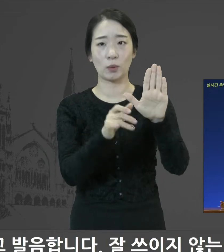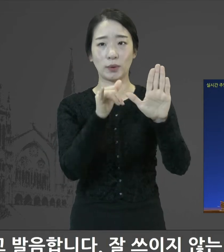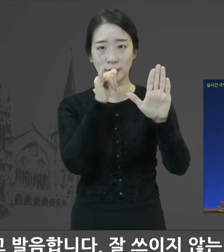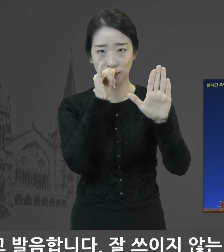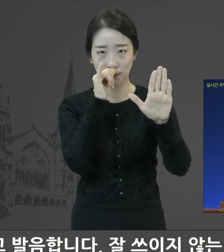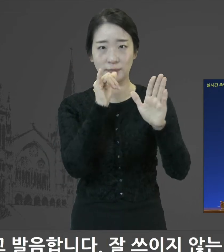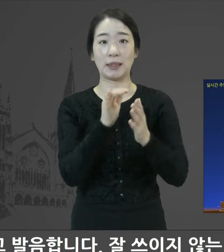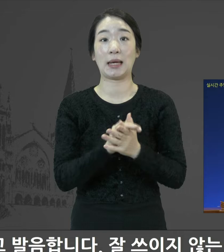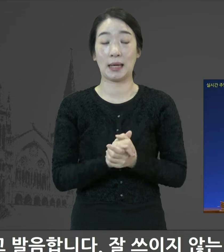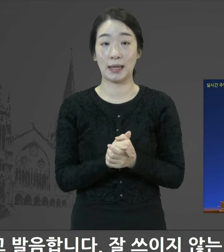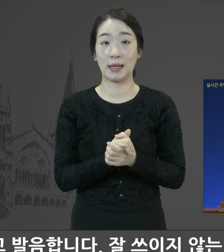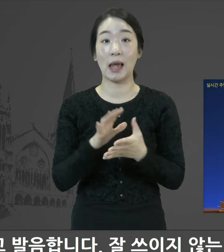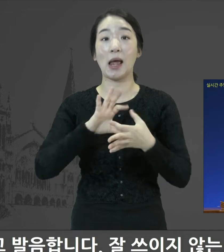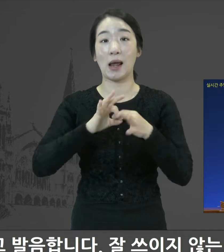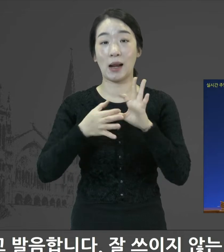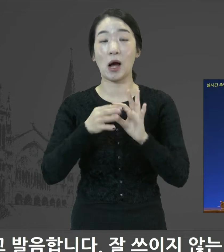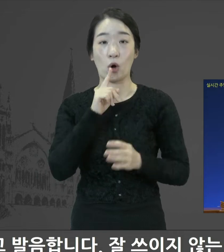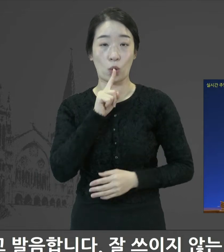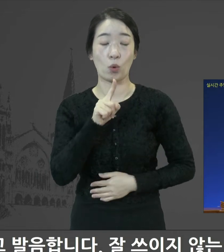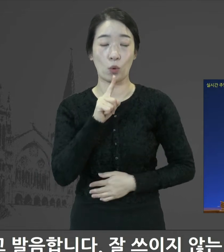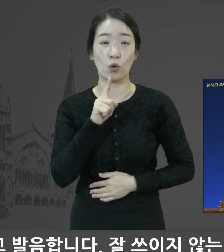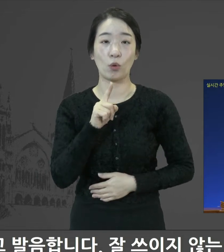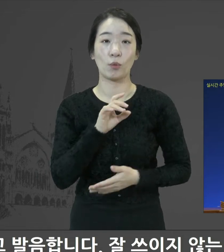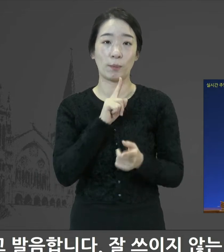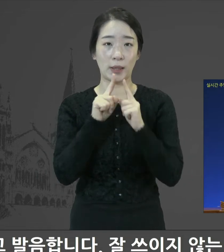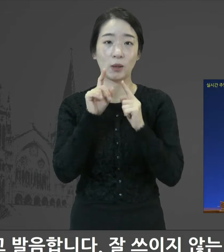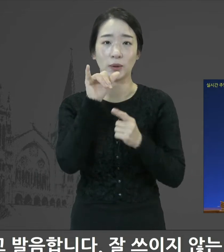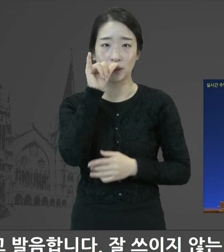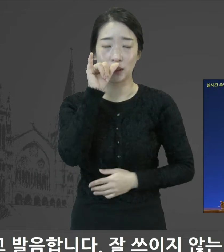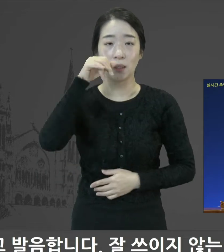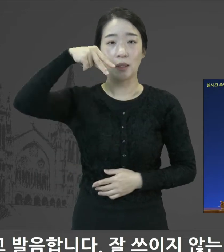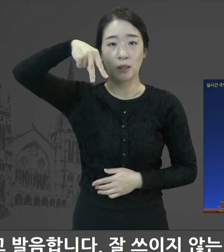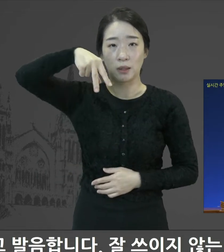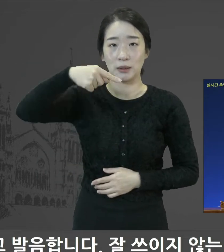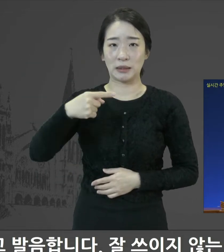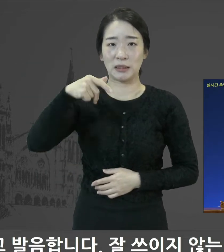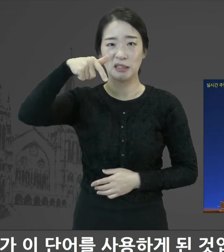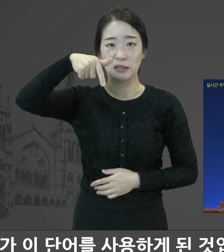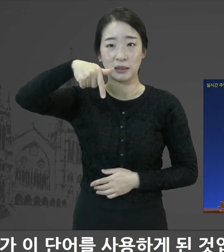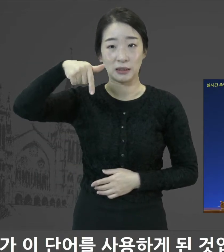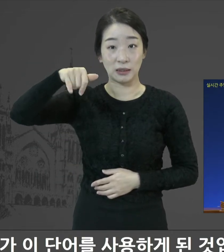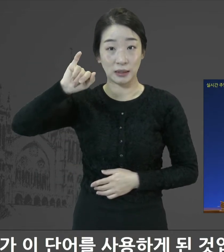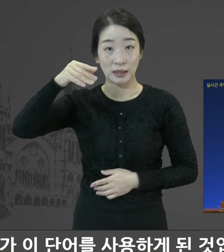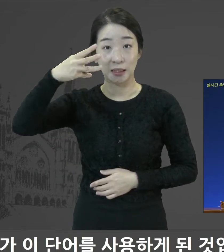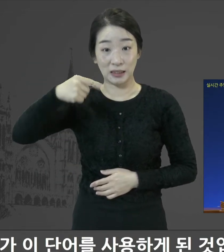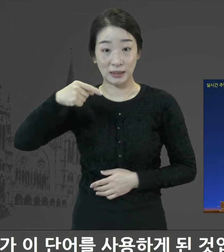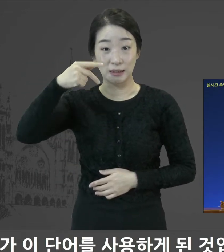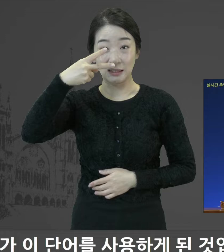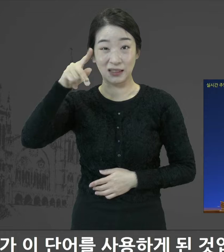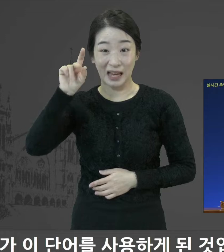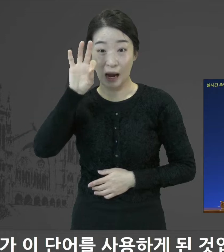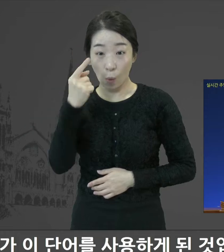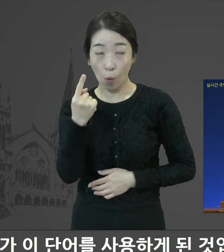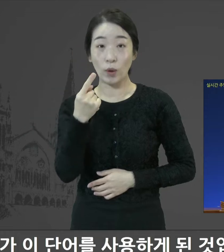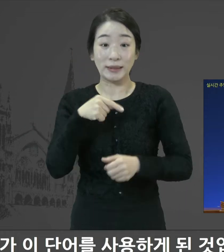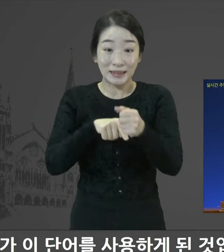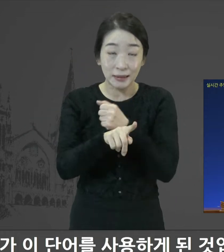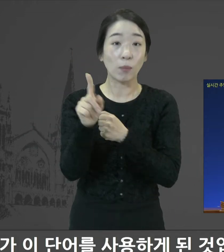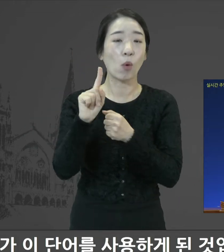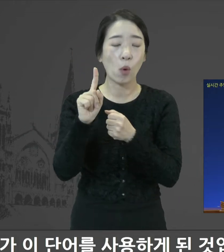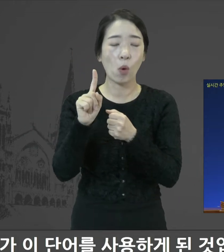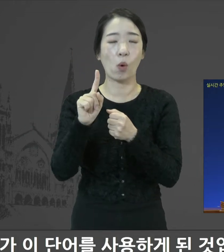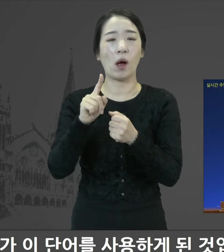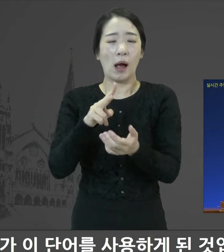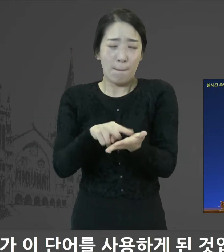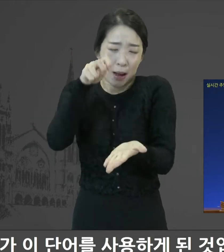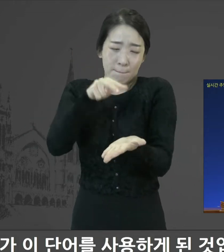이제 사용하게 된 것이죠. 스키르따오, 펄펄 뛰는 겁니다. 펄쩍펄쩍 뛰는 겁니다.